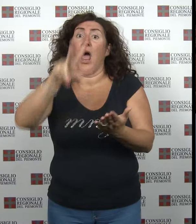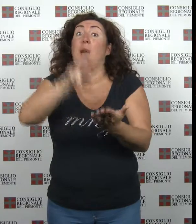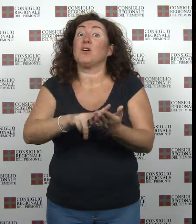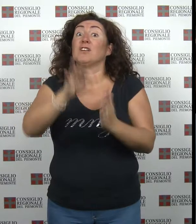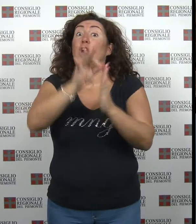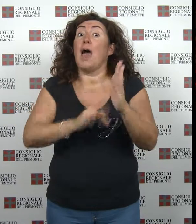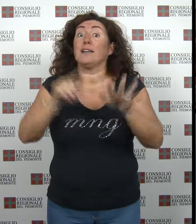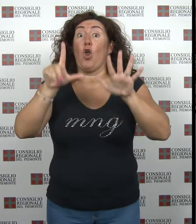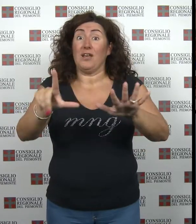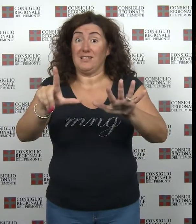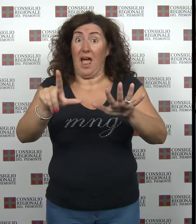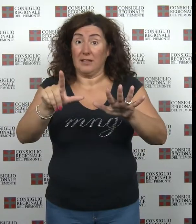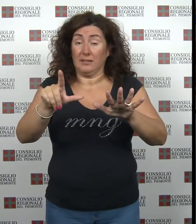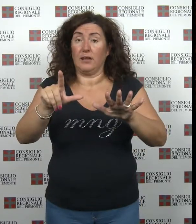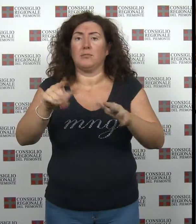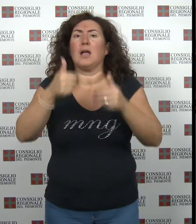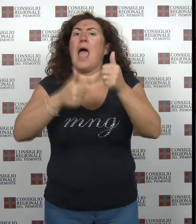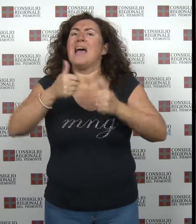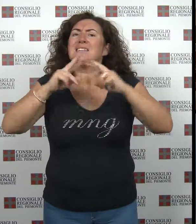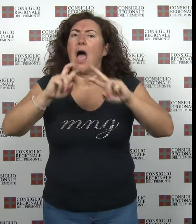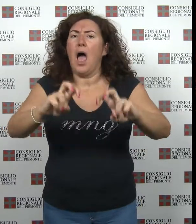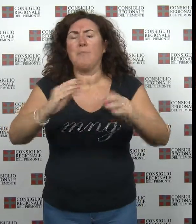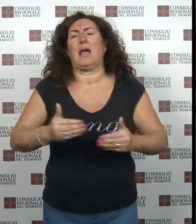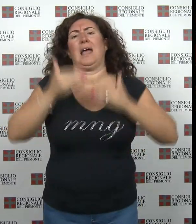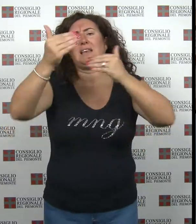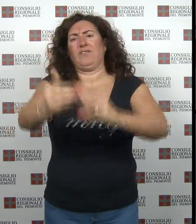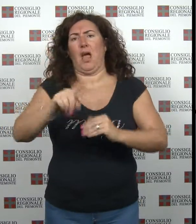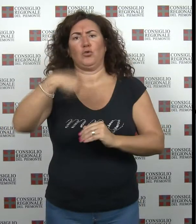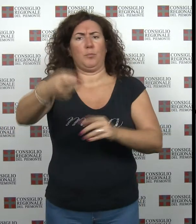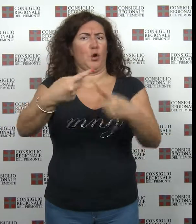del provvedimento è stato rinviato alla prossima seduta.